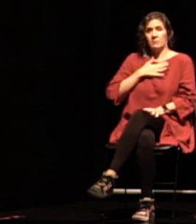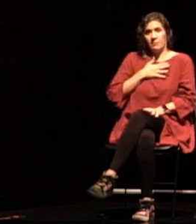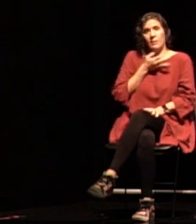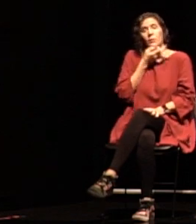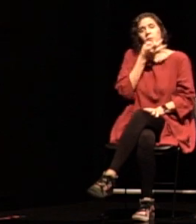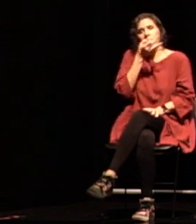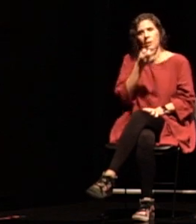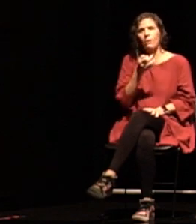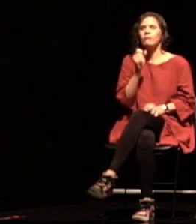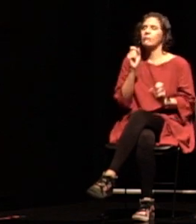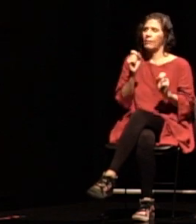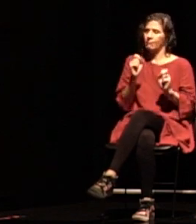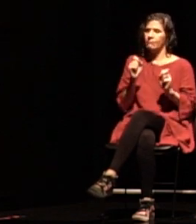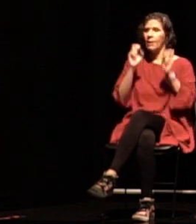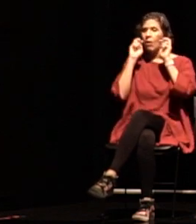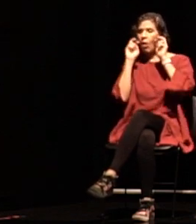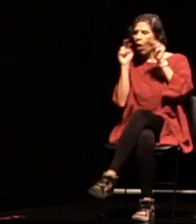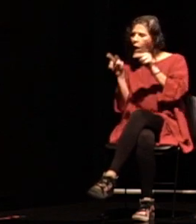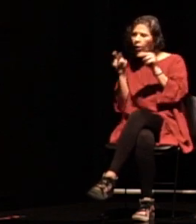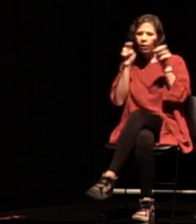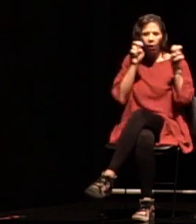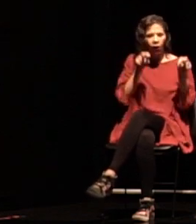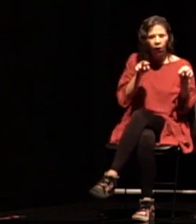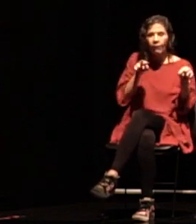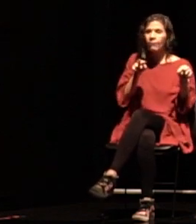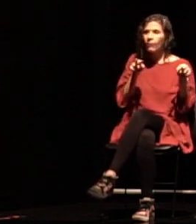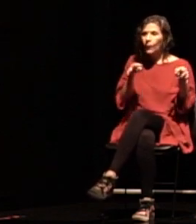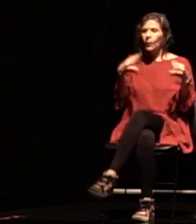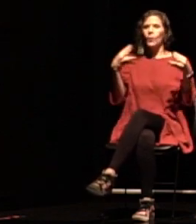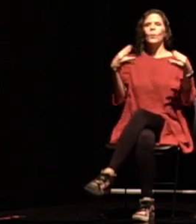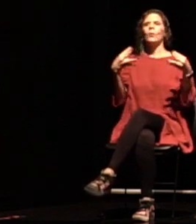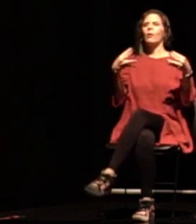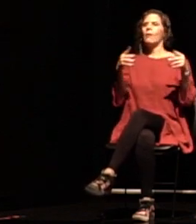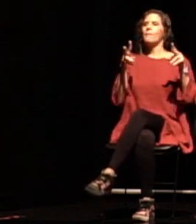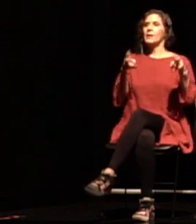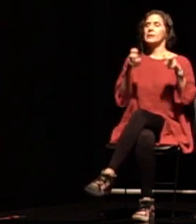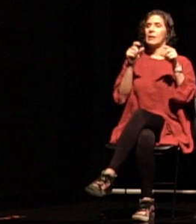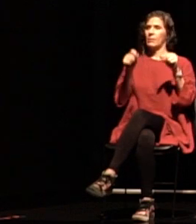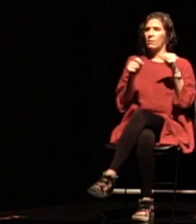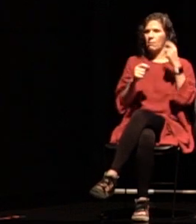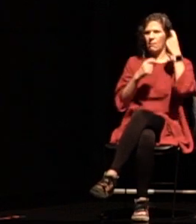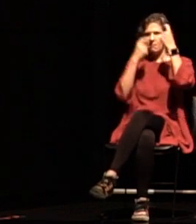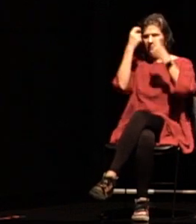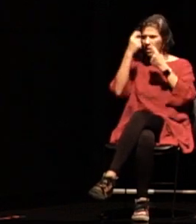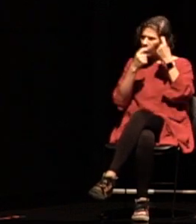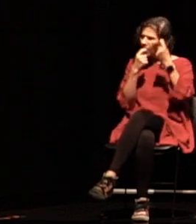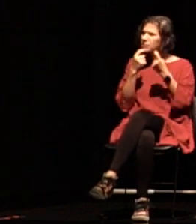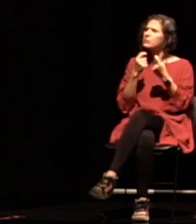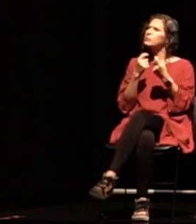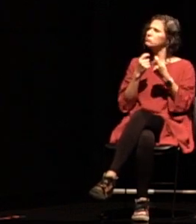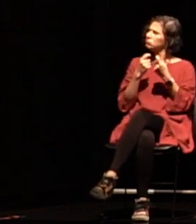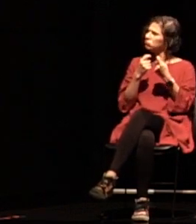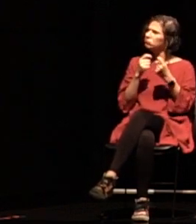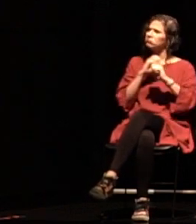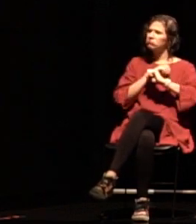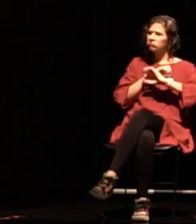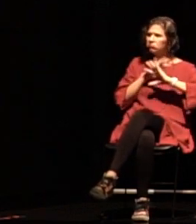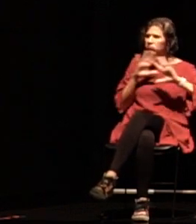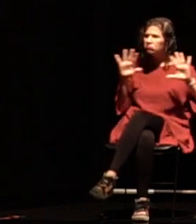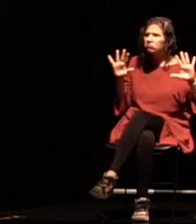revelador notar que há uma preocupação muito notável, muito persistente no trabalho